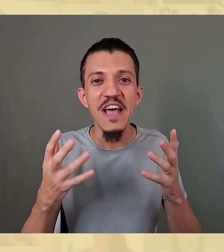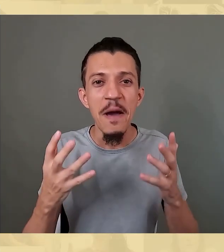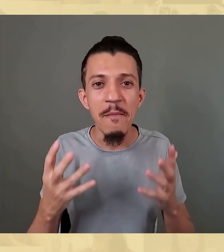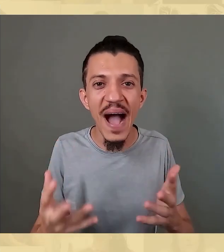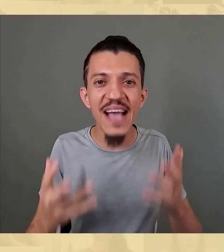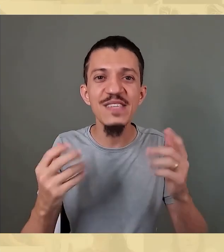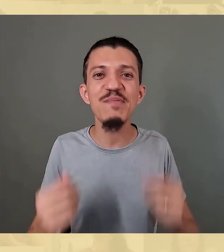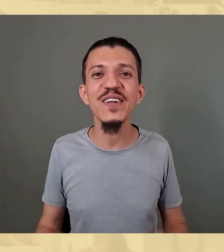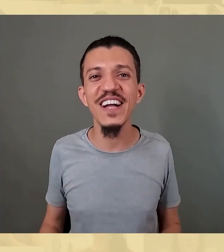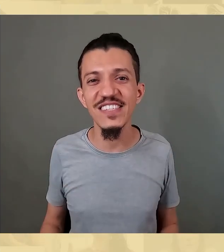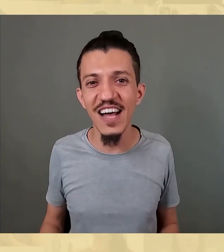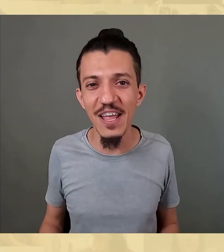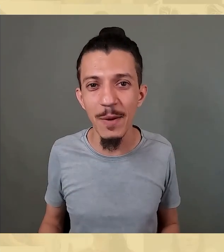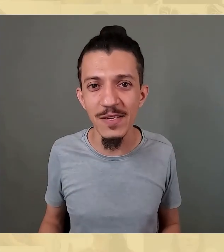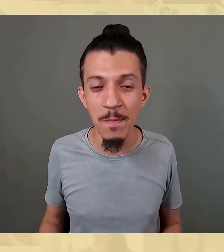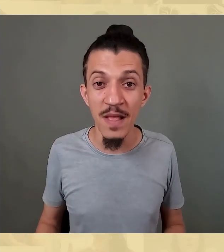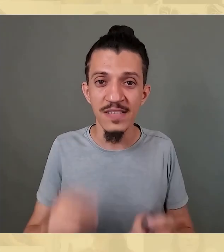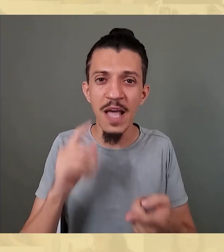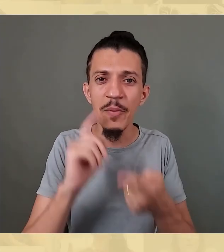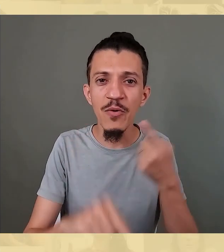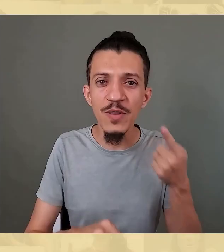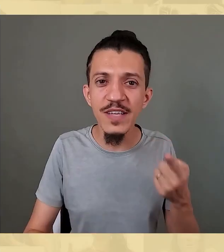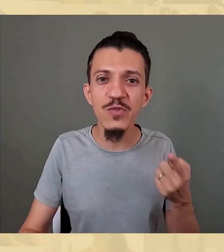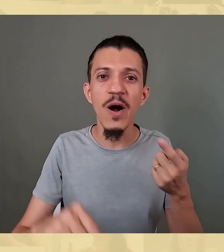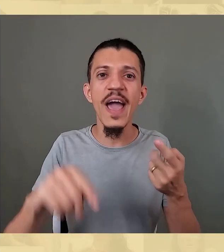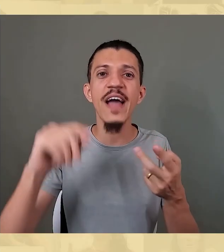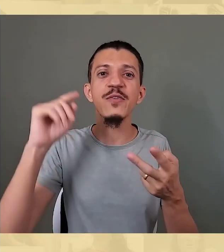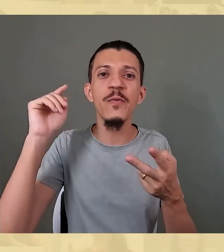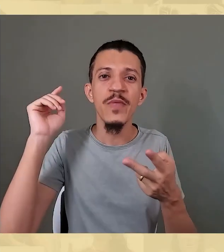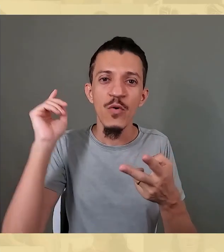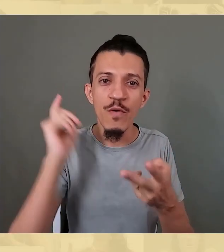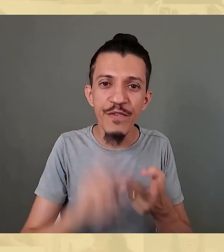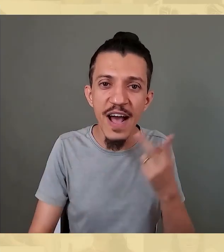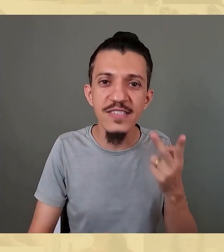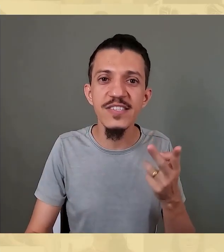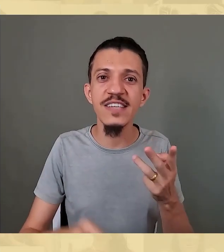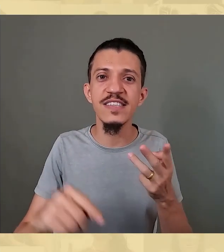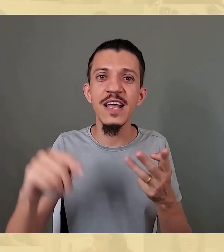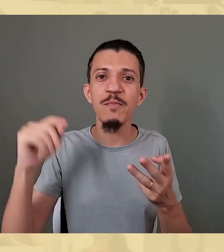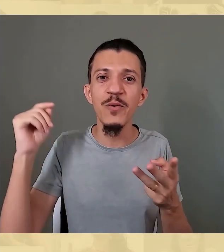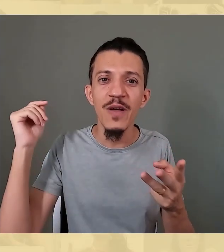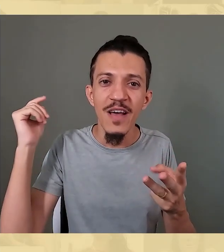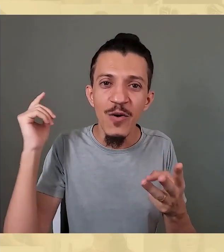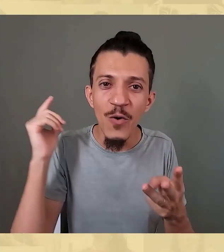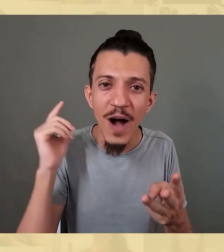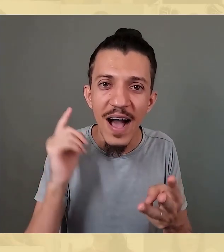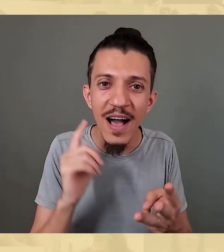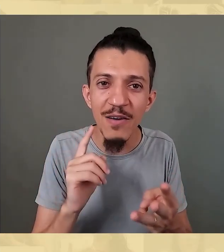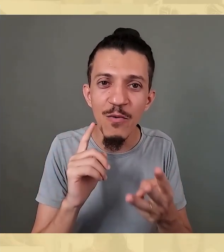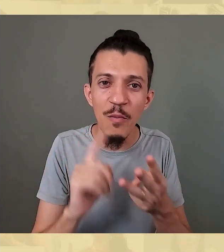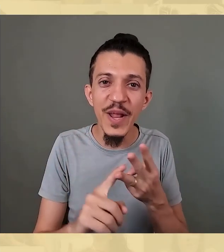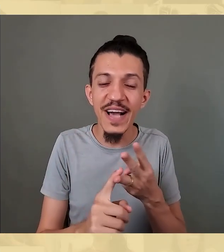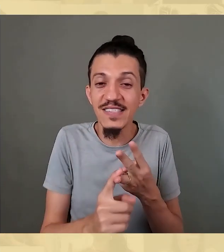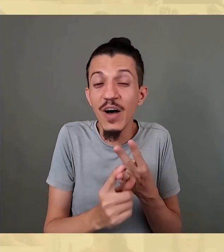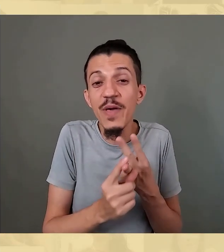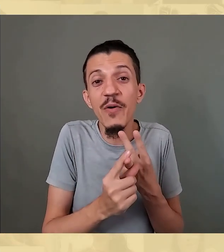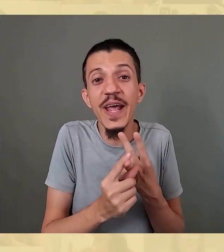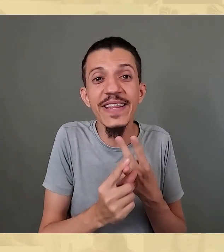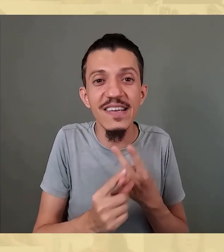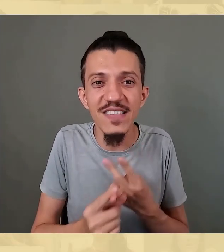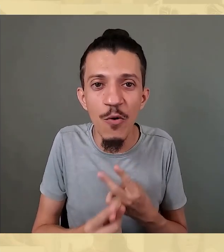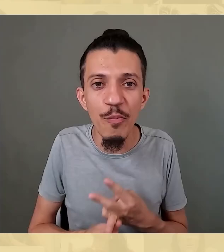sinais mais importantes da Libras. Sempre no contexto correto, com frases de exemplo, com a comunicação